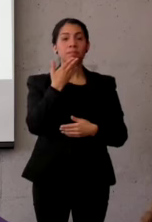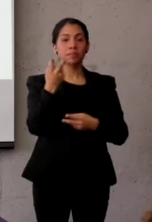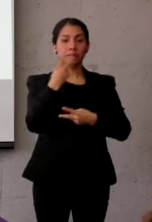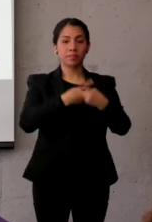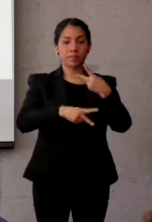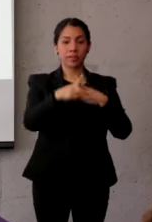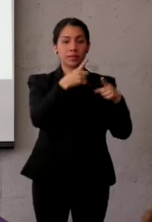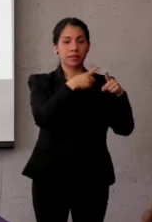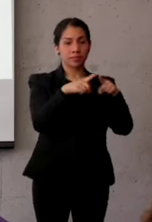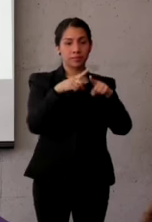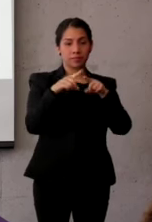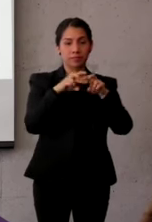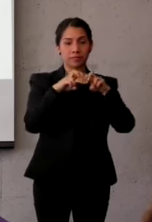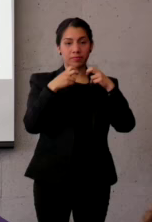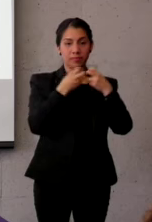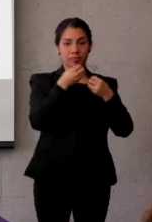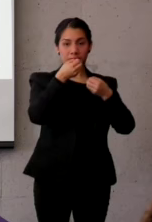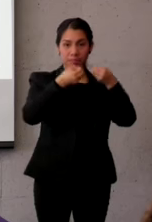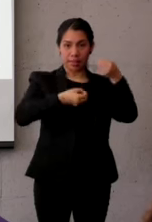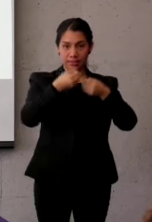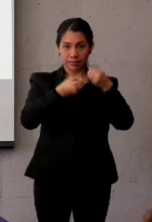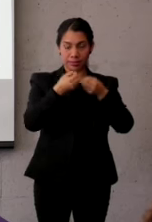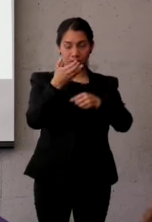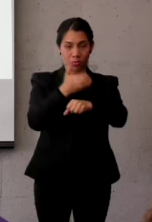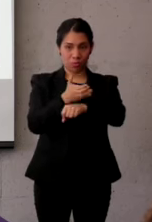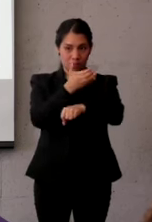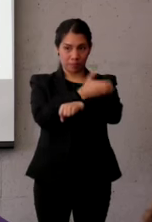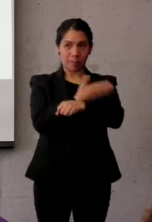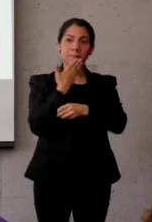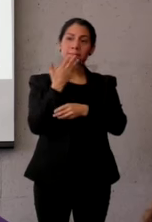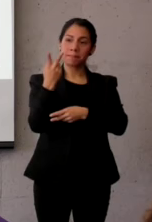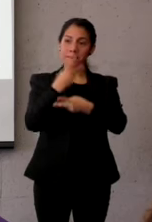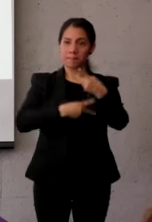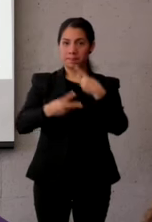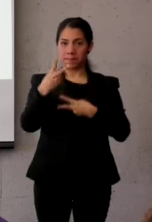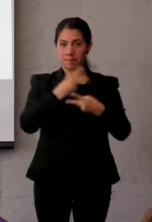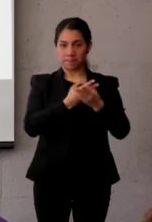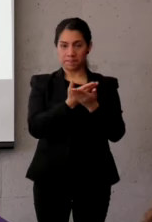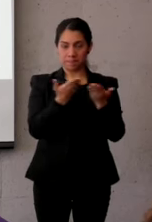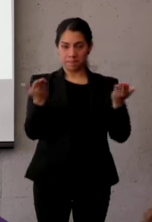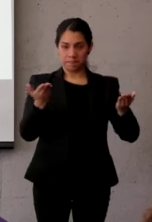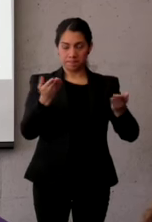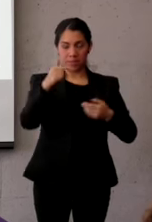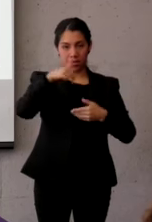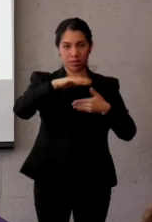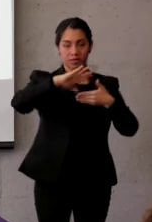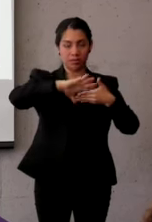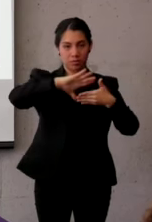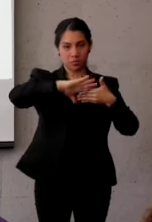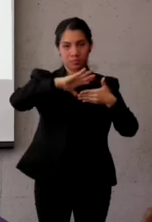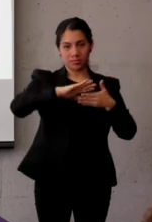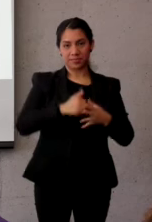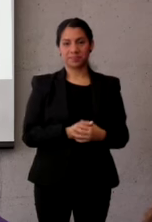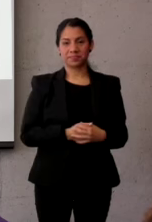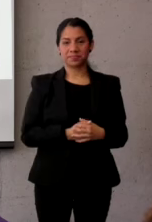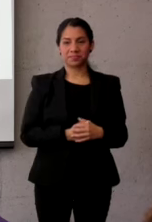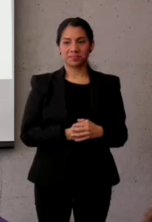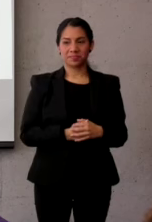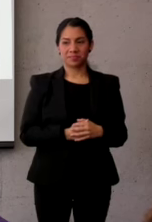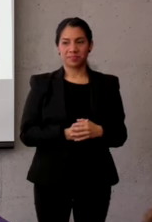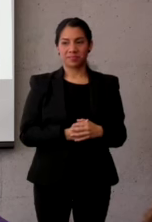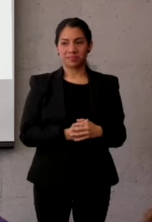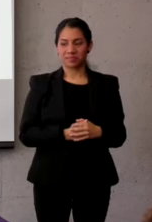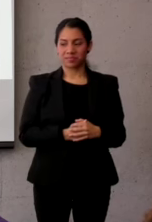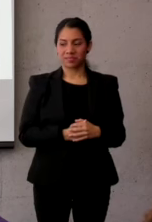los magistrados que nos acompañan el día de hoy. Bienvenidos sean a esta subcomisión. Ya que encontraron el